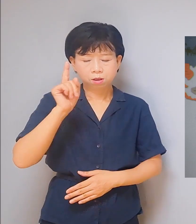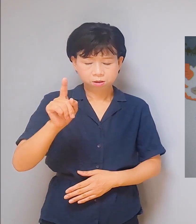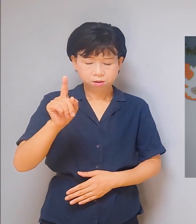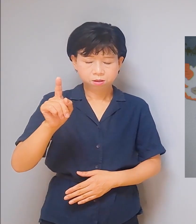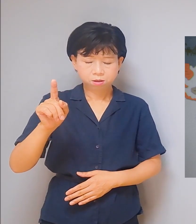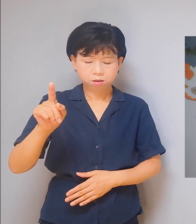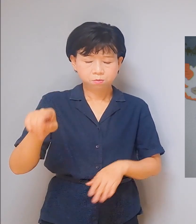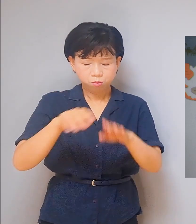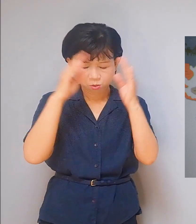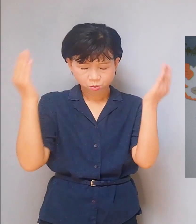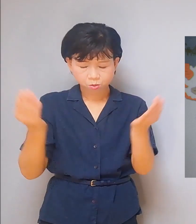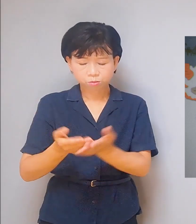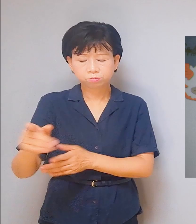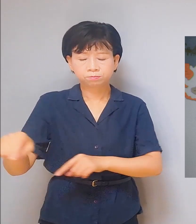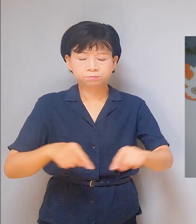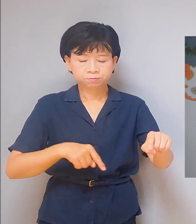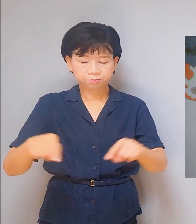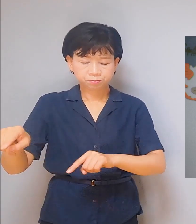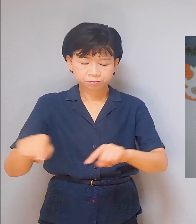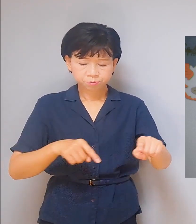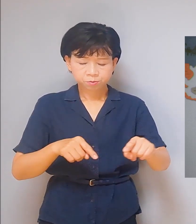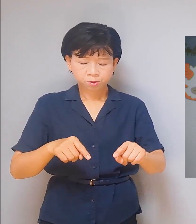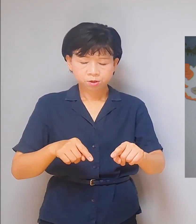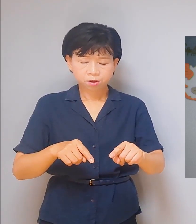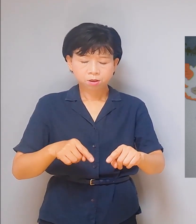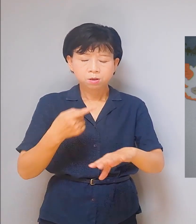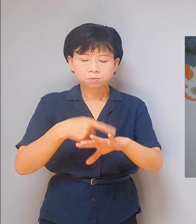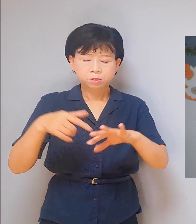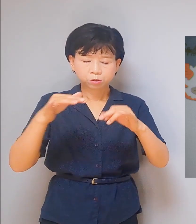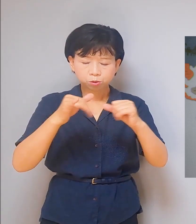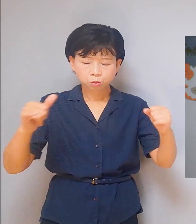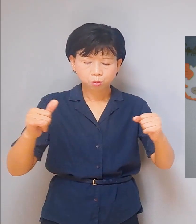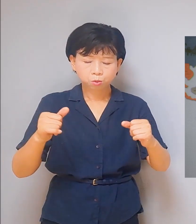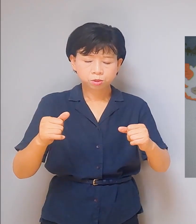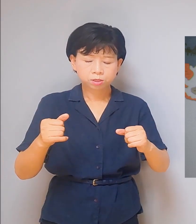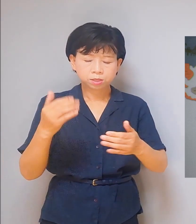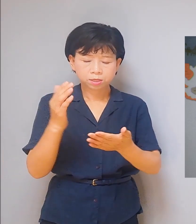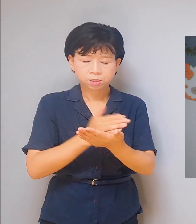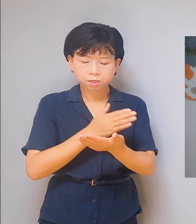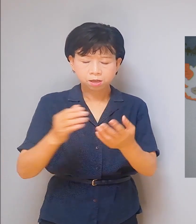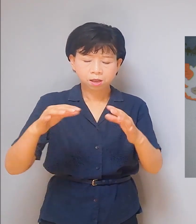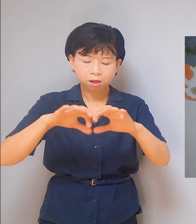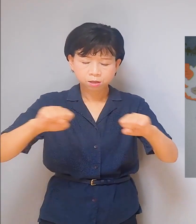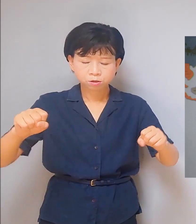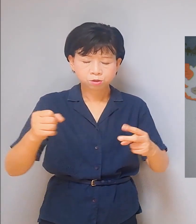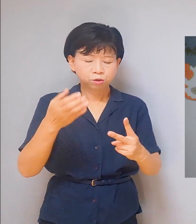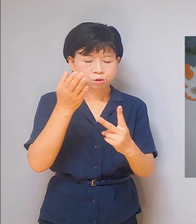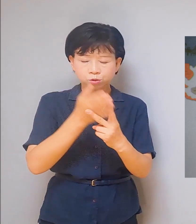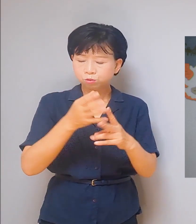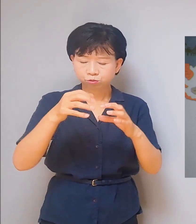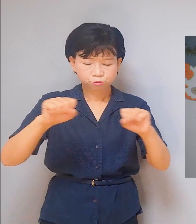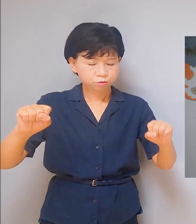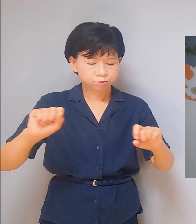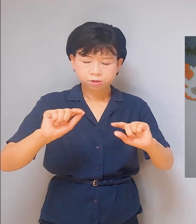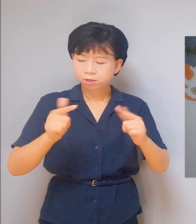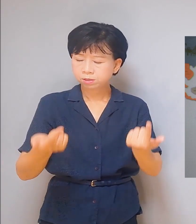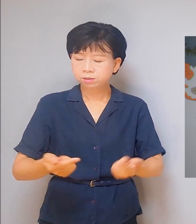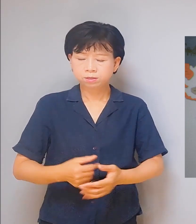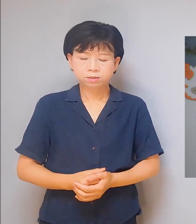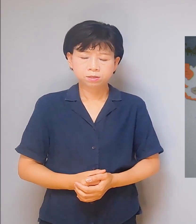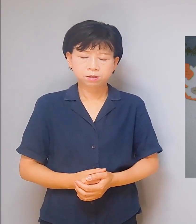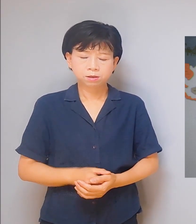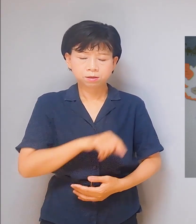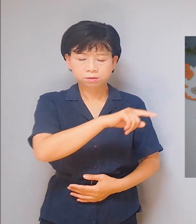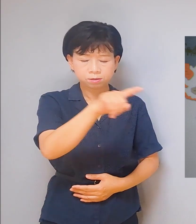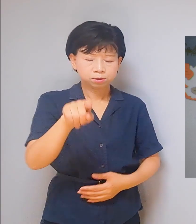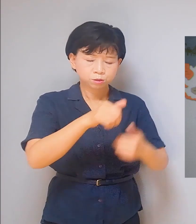다스리게 하리니 그들이 다시는 두 민족이 되지 아니하며 두 나라로 나누이지 아니할지라.